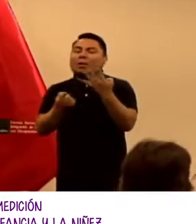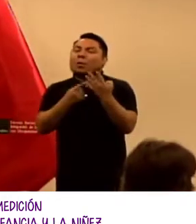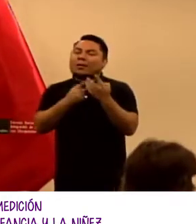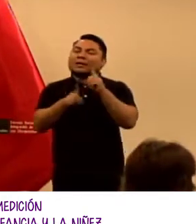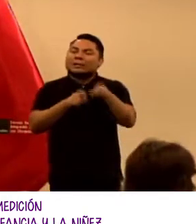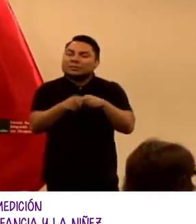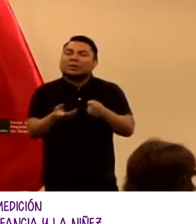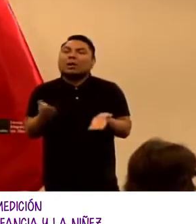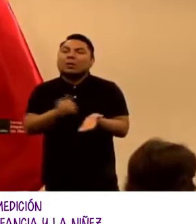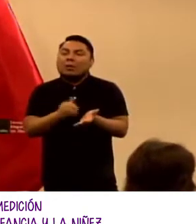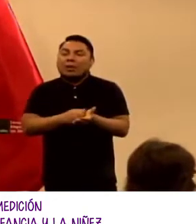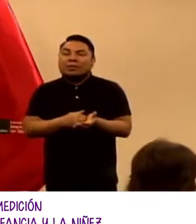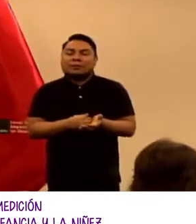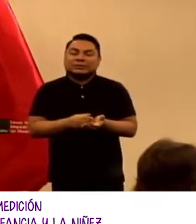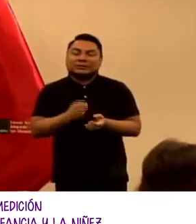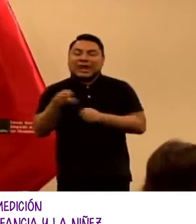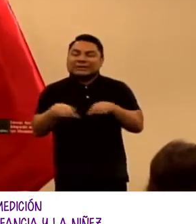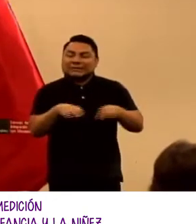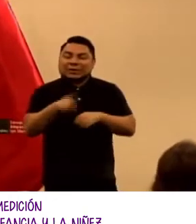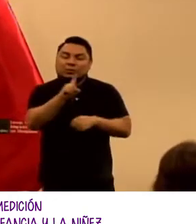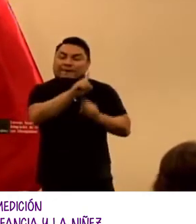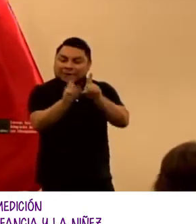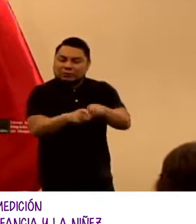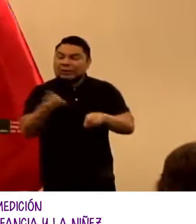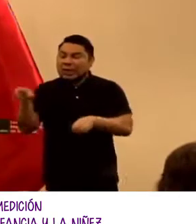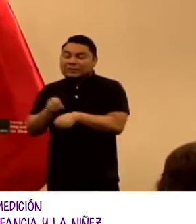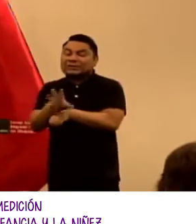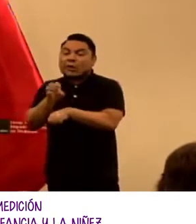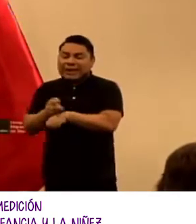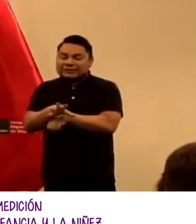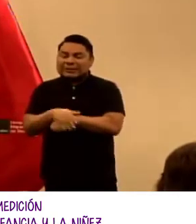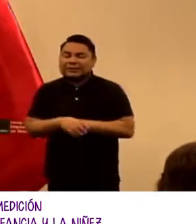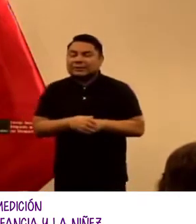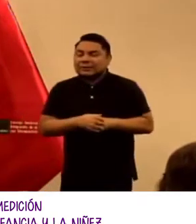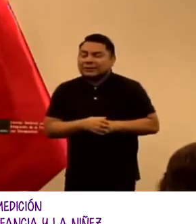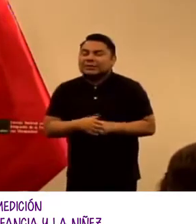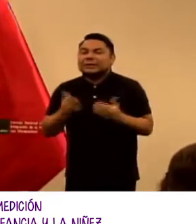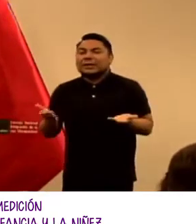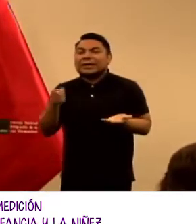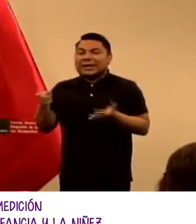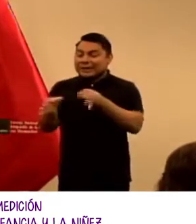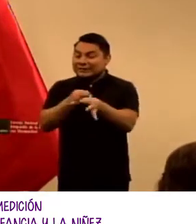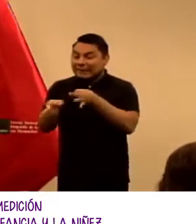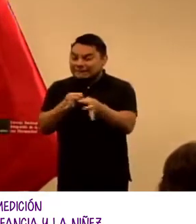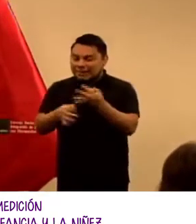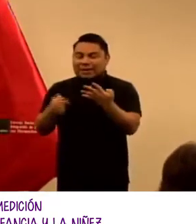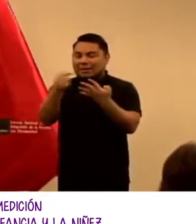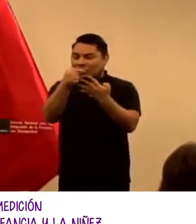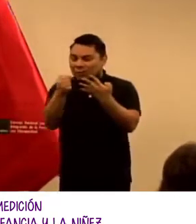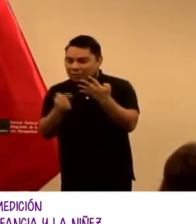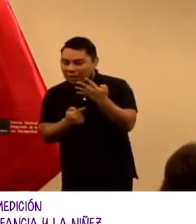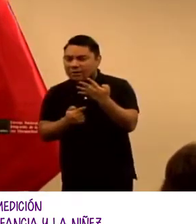respuesta cada vez que se hacía una pregunta. Entonces ahí la sugerencia es que se repita, que se expliquen las 4 categorías en la